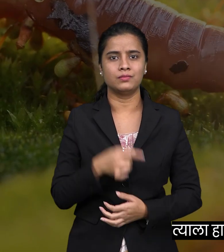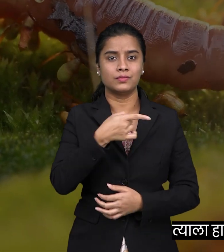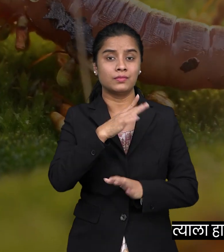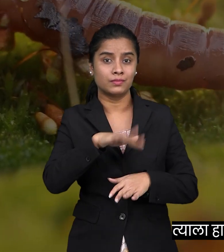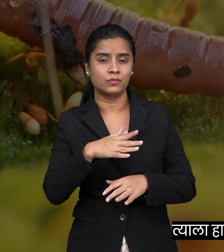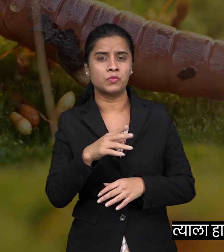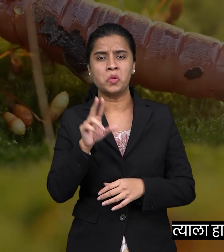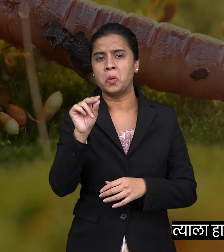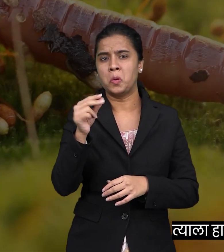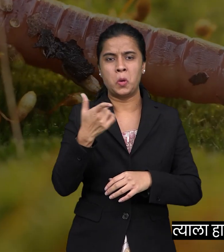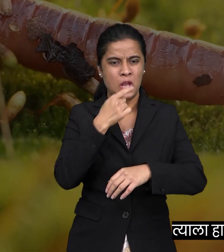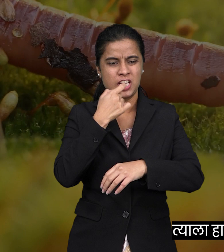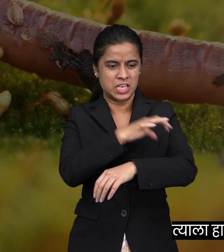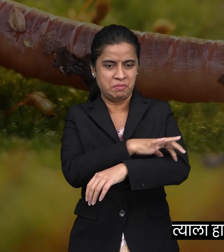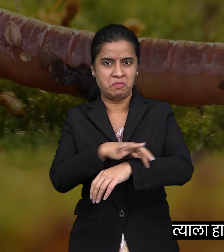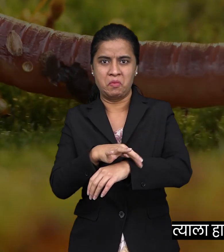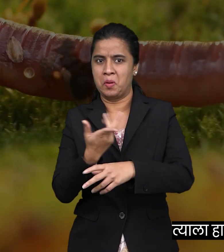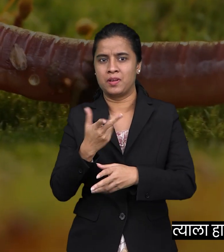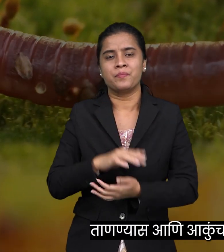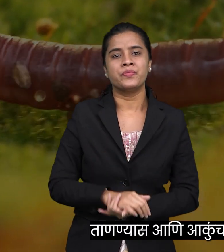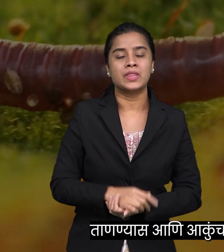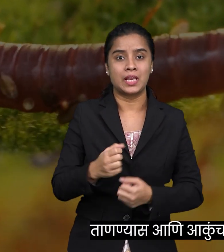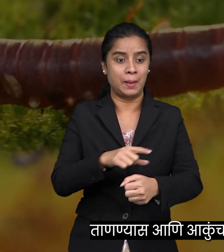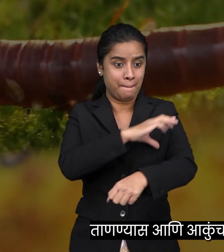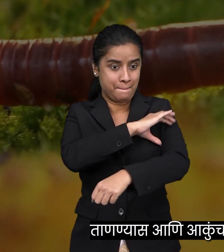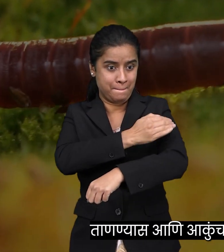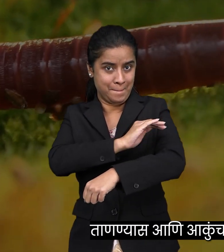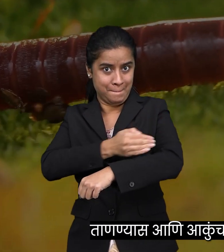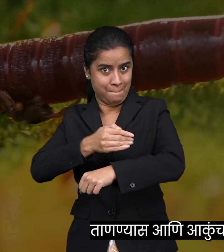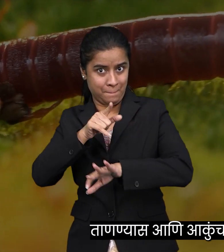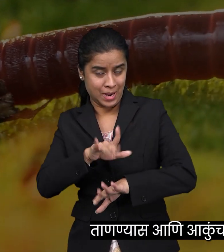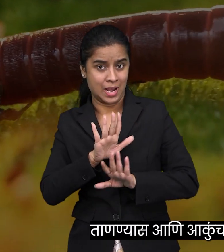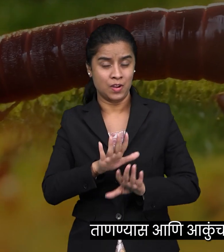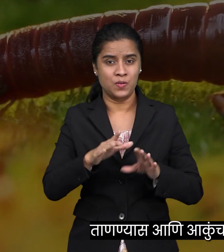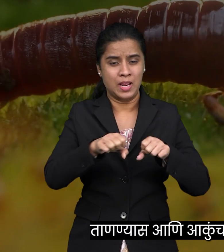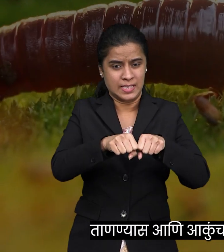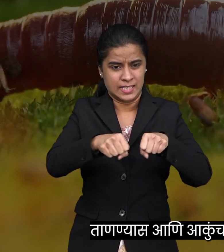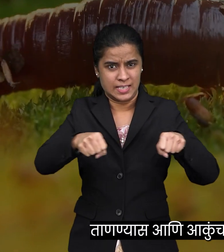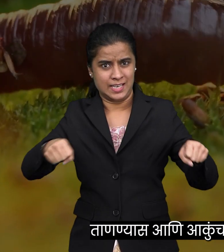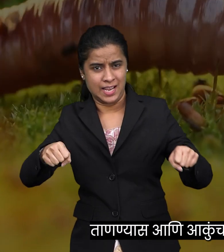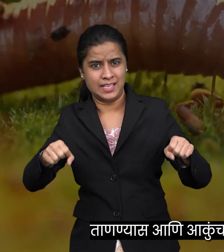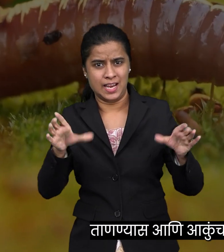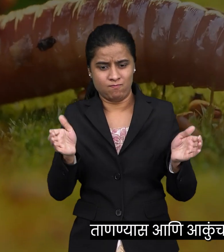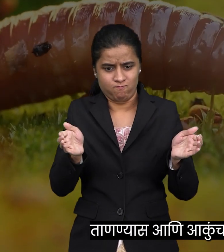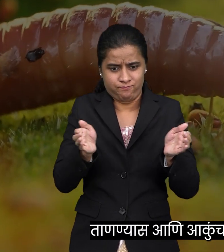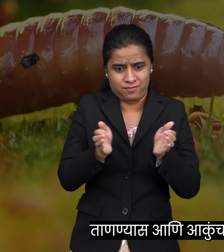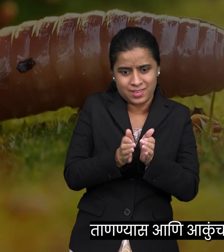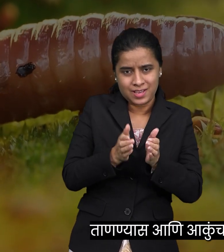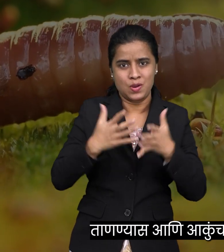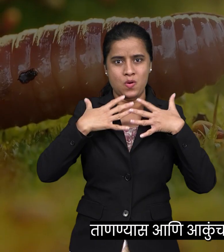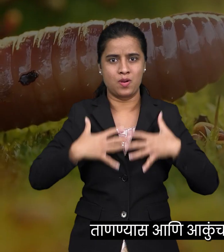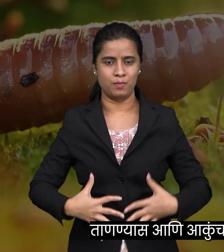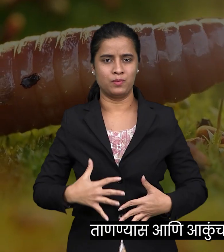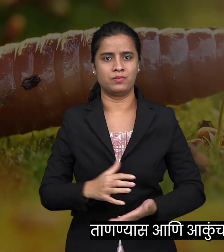त्याला हाडे नसतात, परंतु त्याचे शरीर ताणण्यास आणि आकुंचन करण्यास मदत करणारे स्नायू असतात.